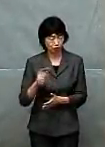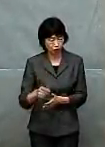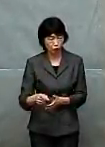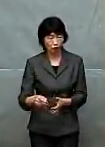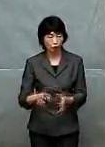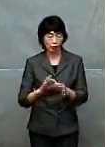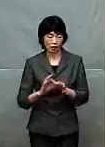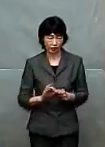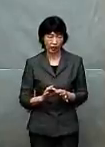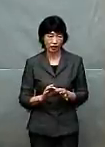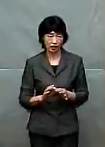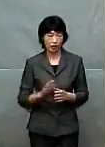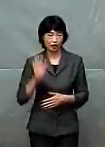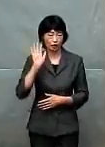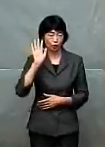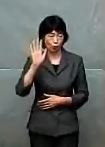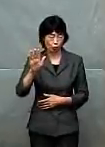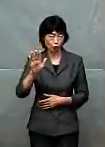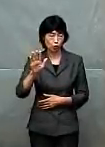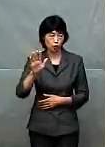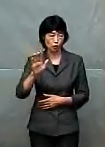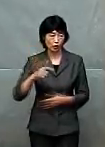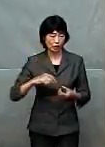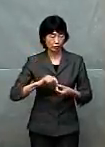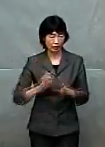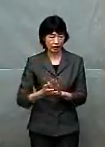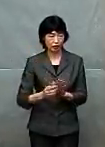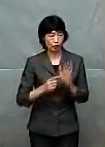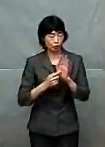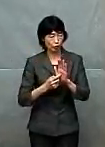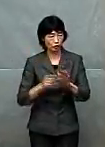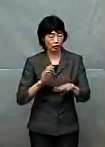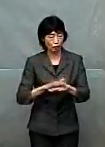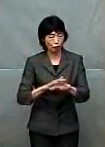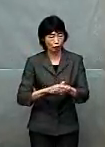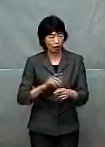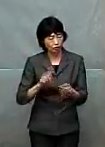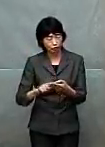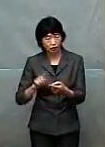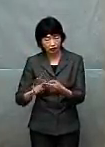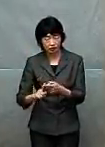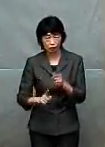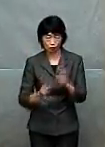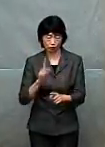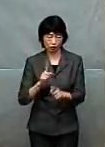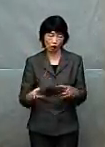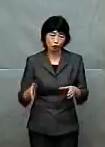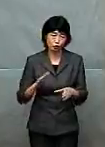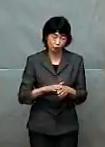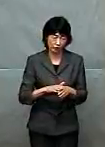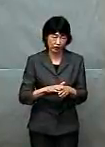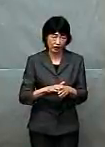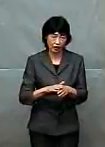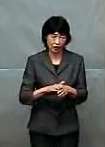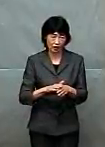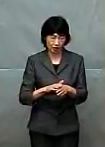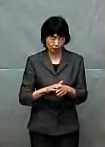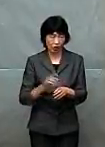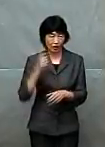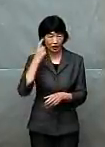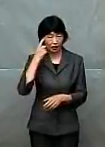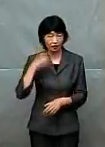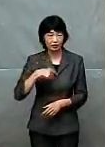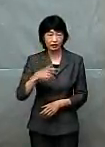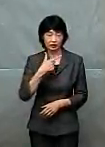これからですね、そういった表現がふさわしいのかといったことも含めて、検討してまいりたいというふうに考えております